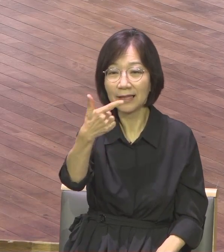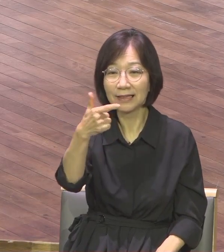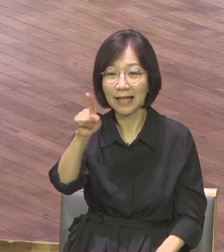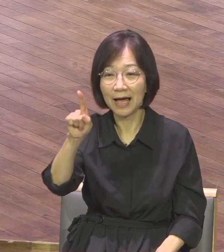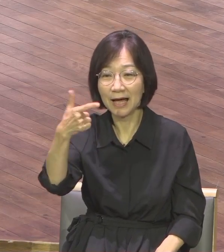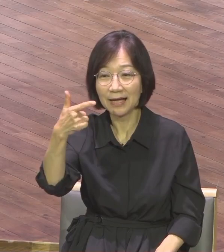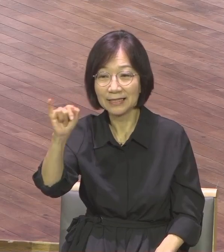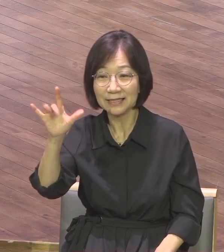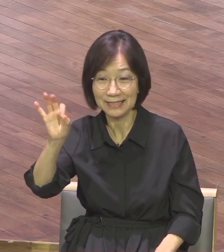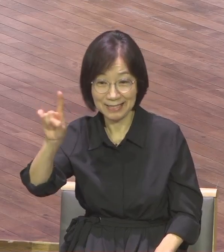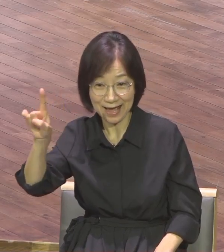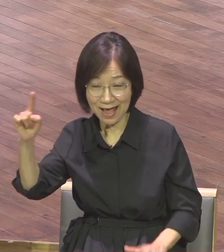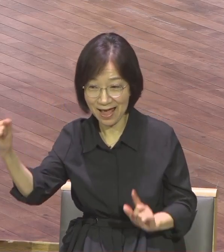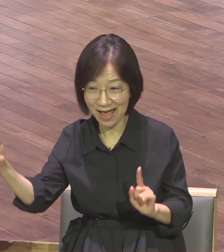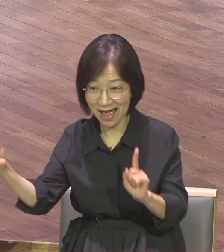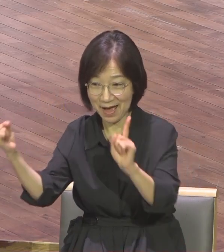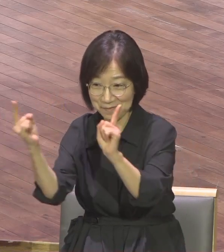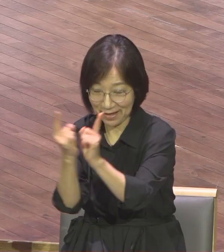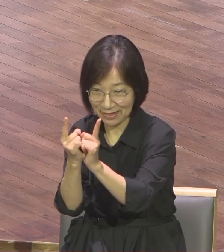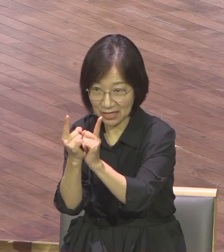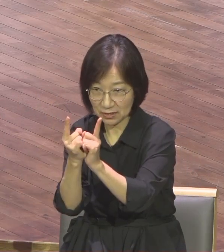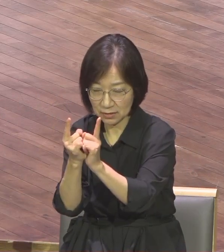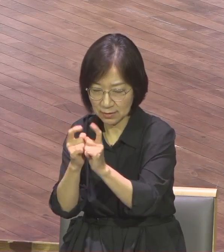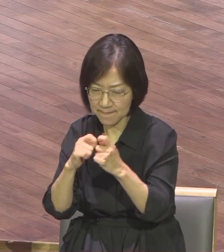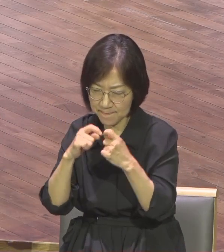딱 받고 나니까